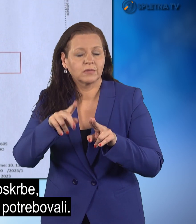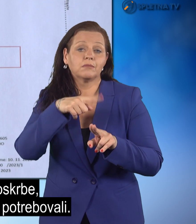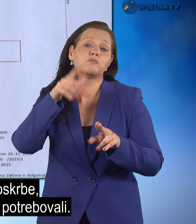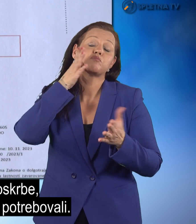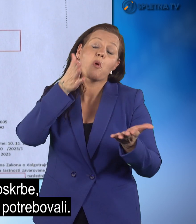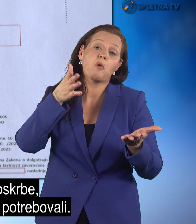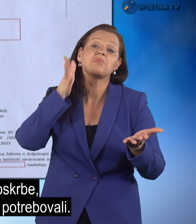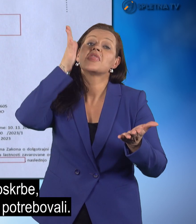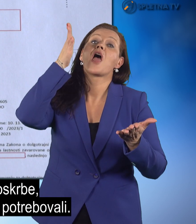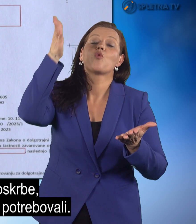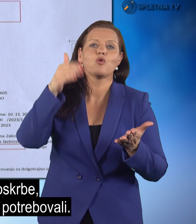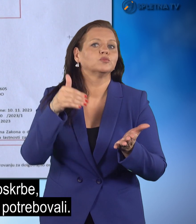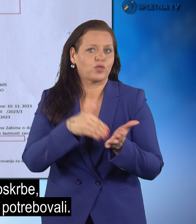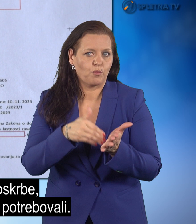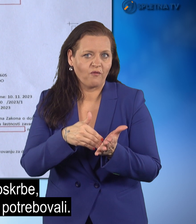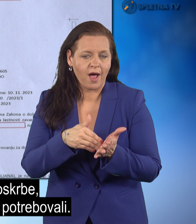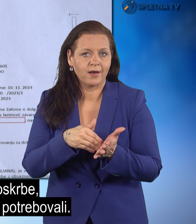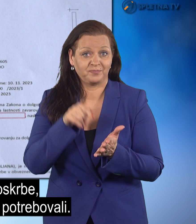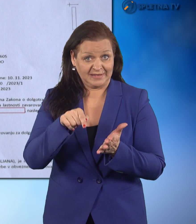potrebovali.